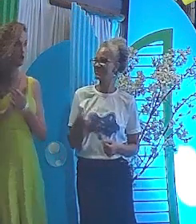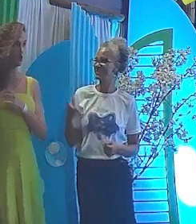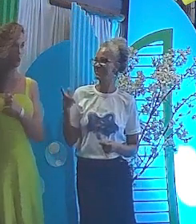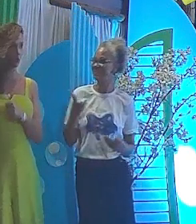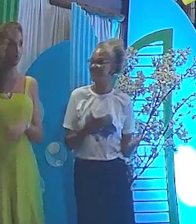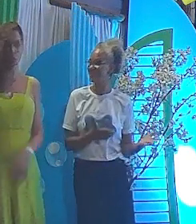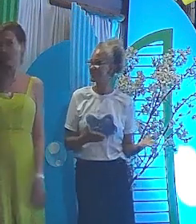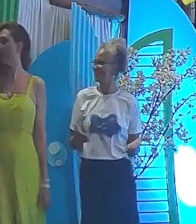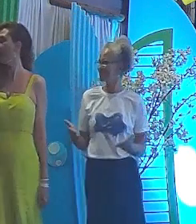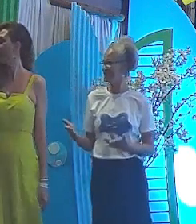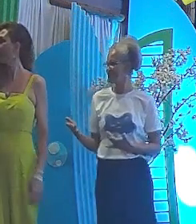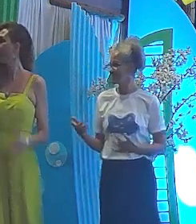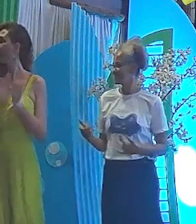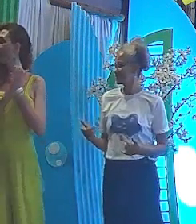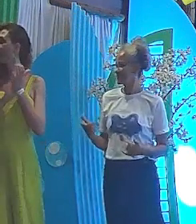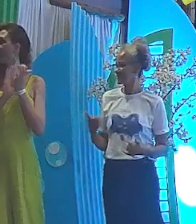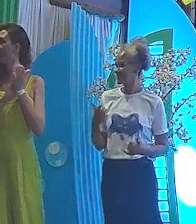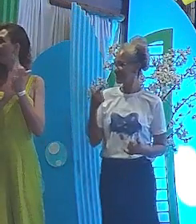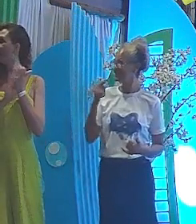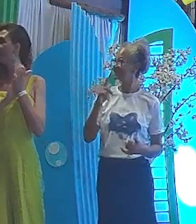Palavra.